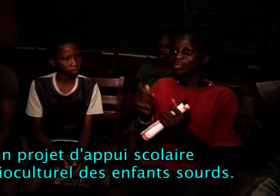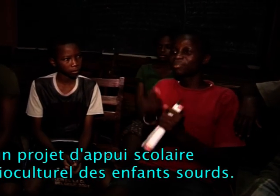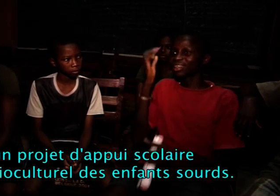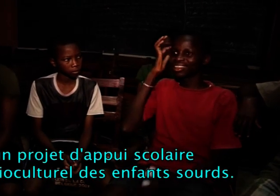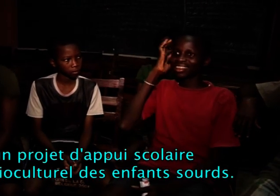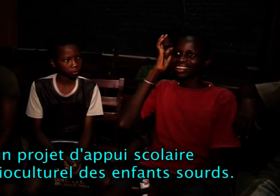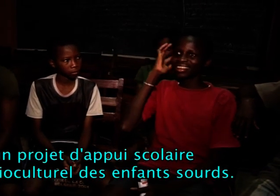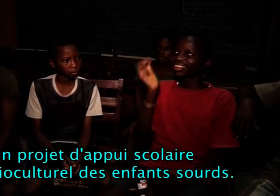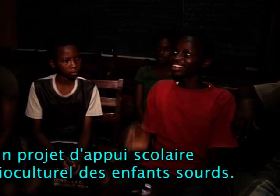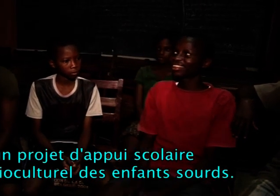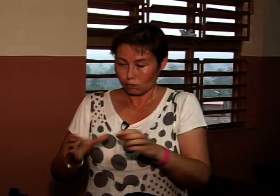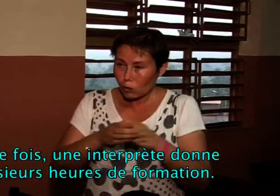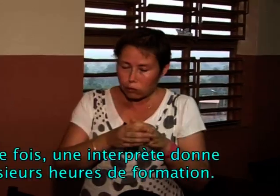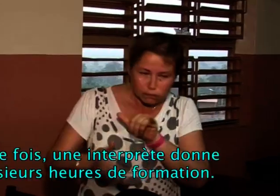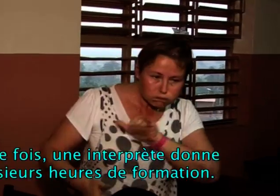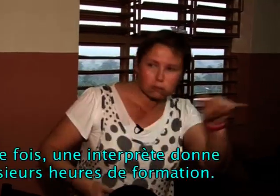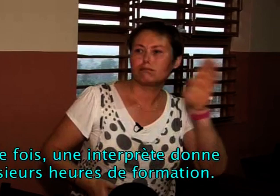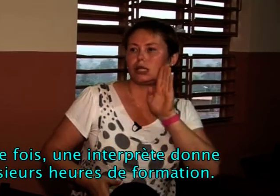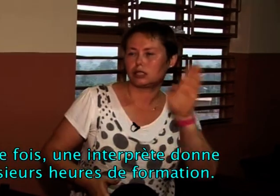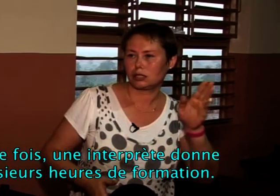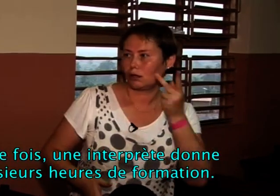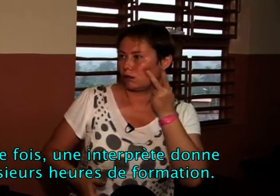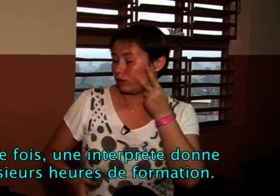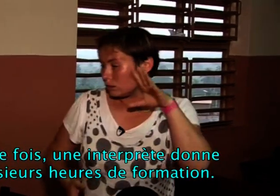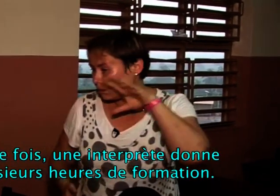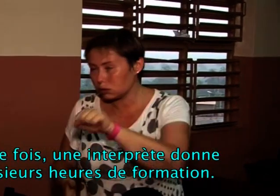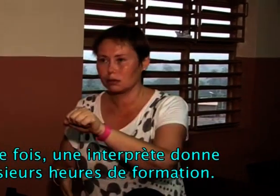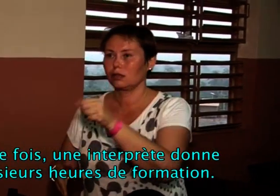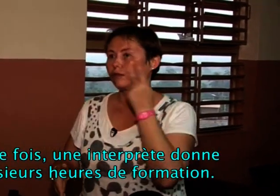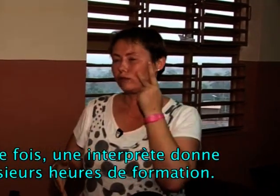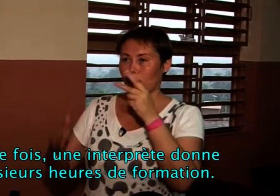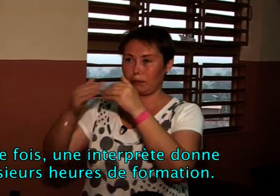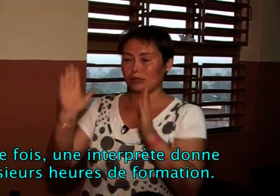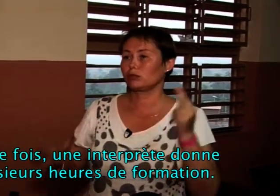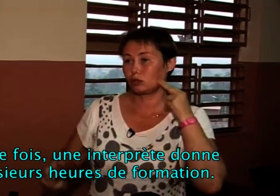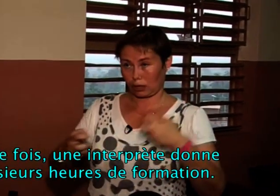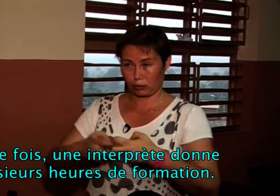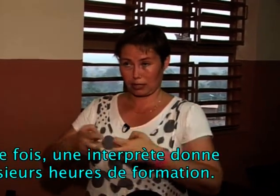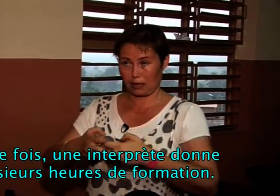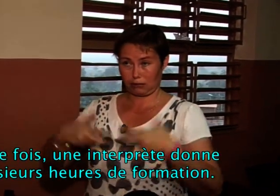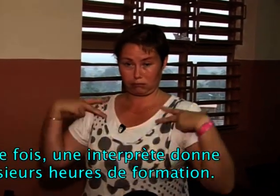enfants sourds. Cette fois, c'est une interprète qui dispense plusieurs heures de formation au sein de